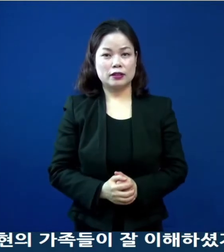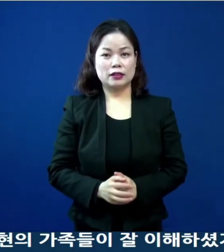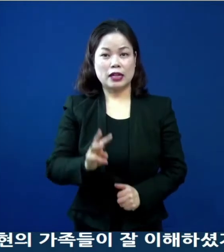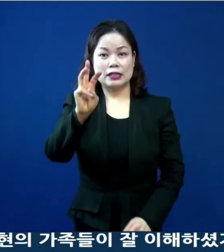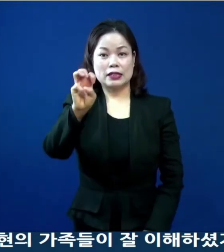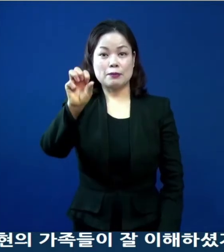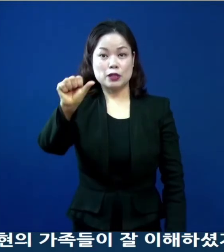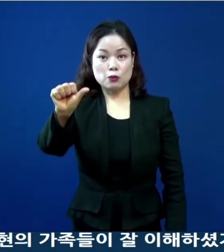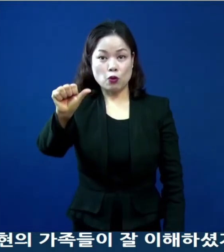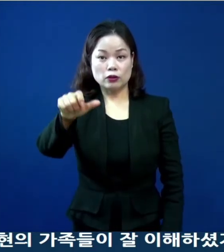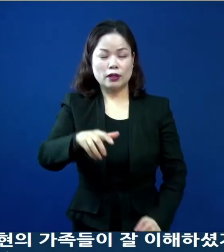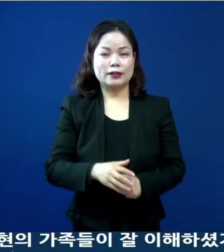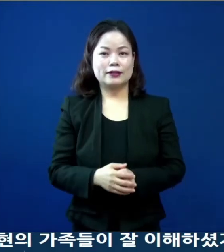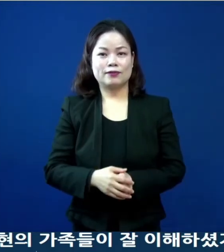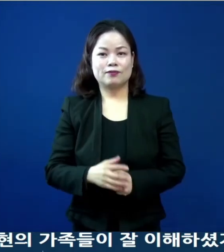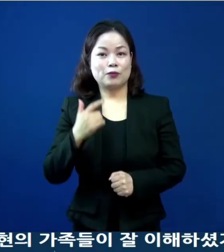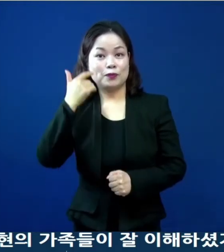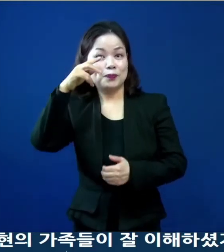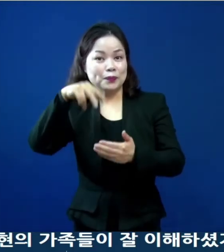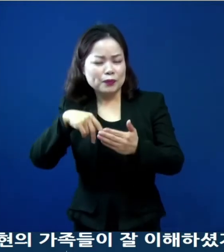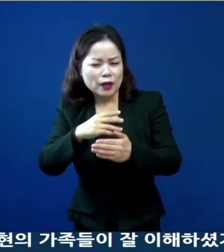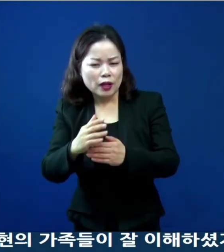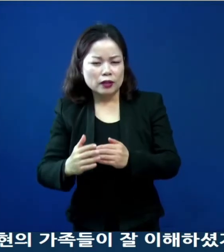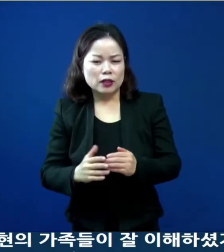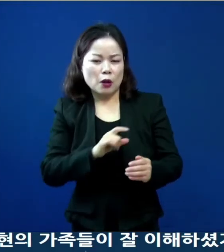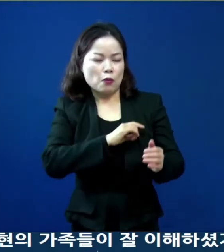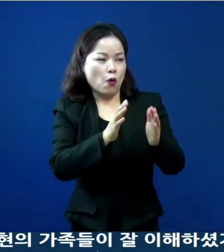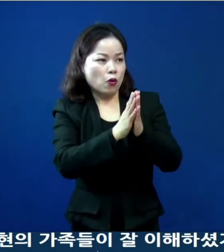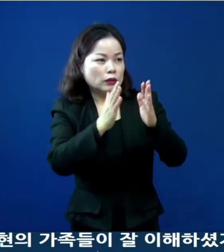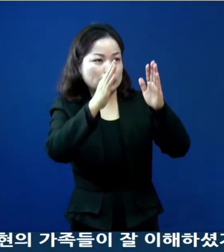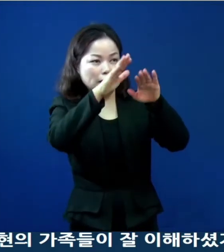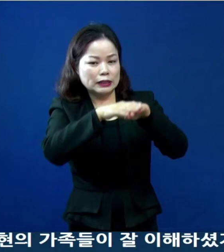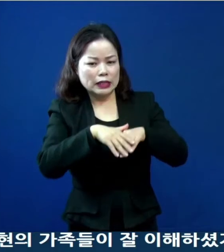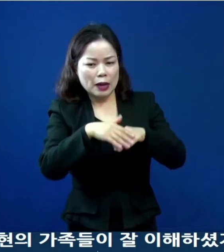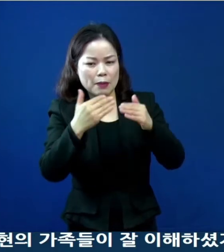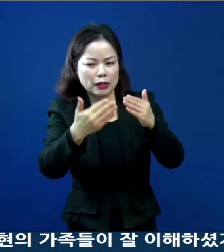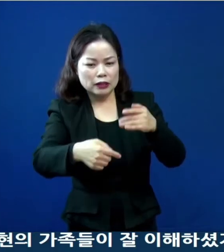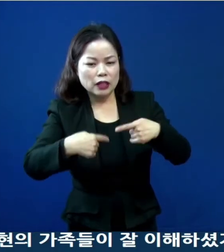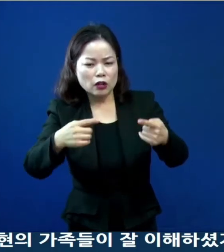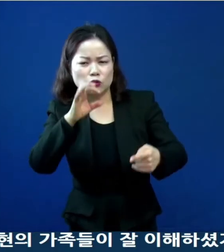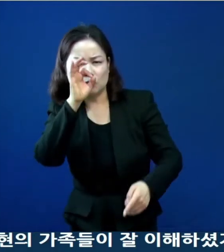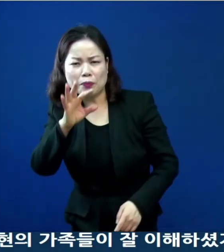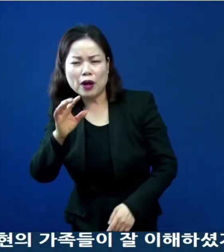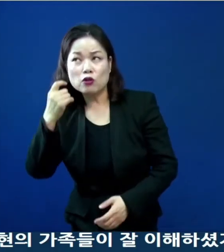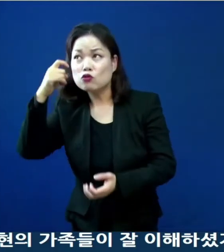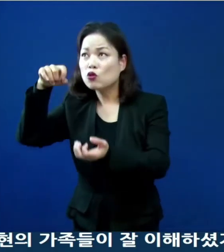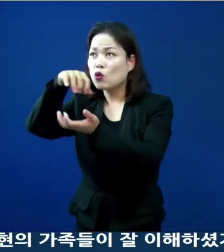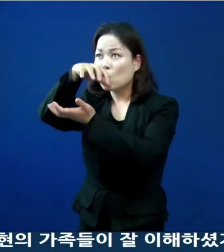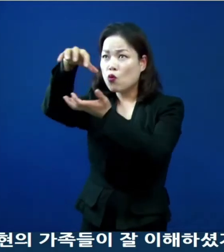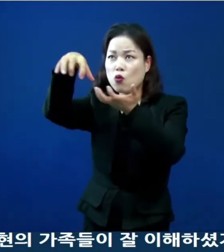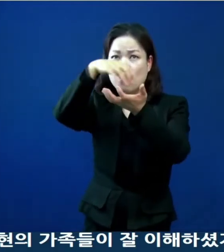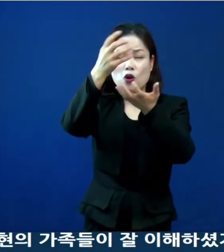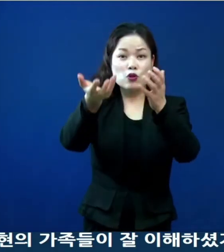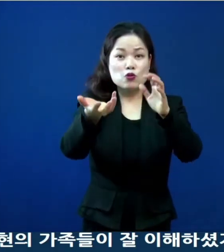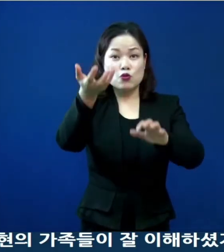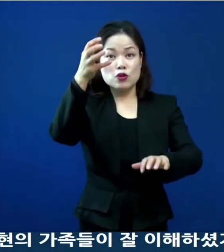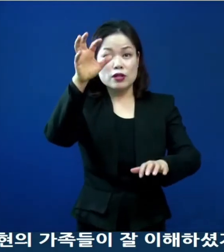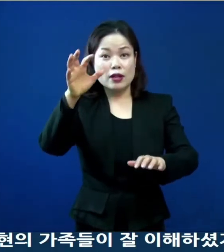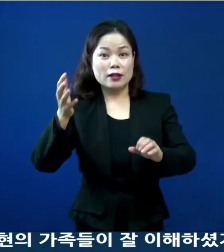35절도 봅니다. 제가 읽겠습니다. 모세가 회막에 들어갈 수 없었으니 이는 구름이 회막